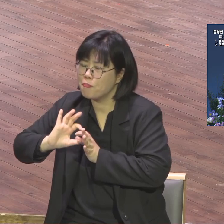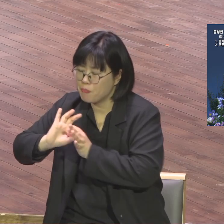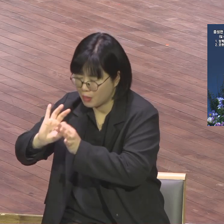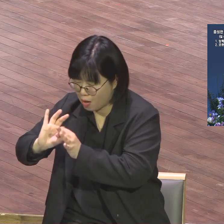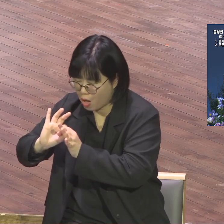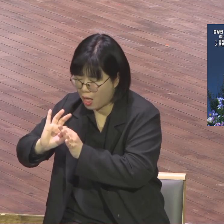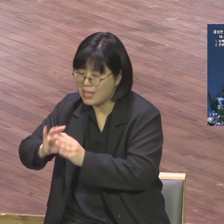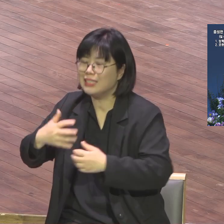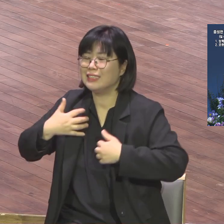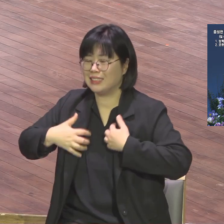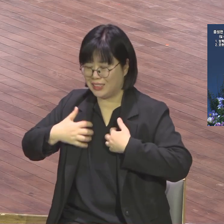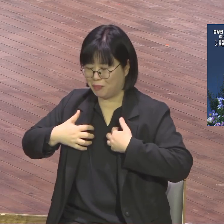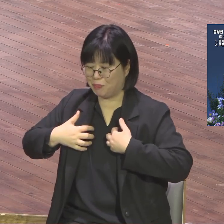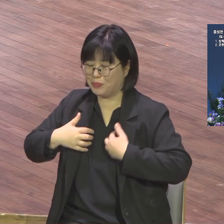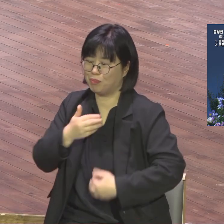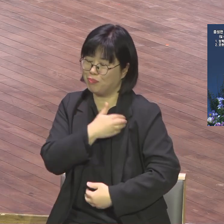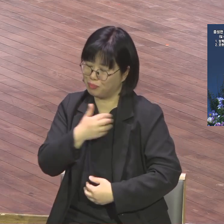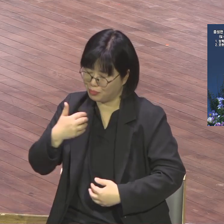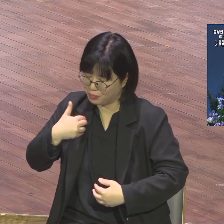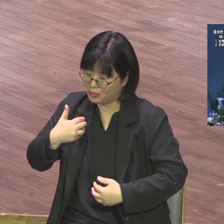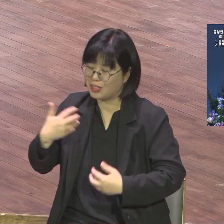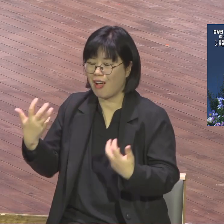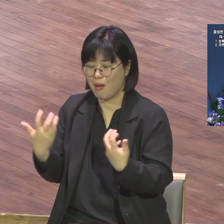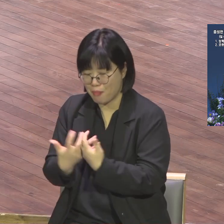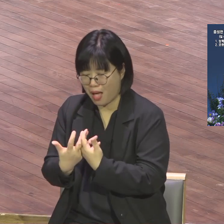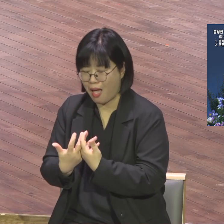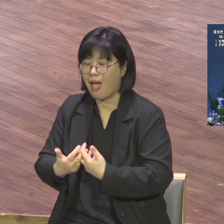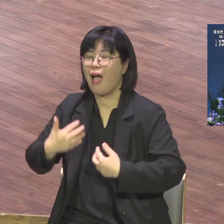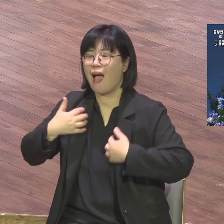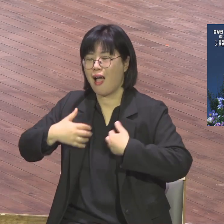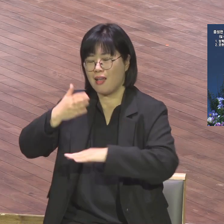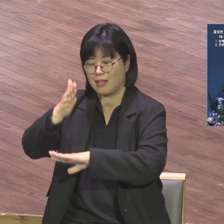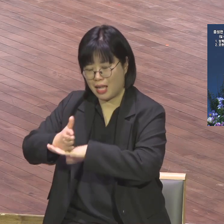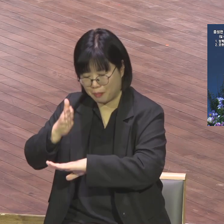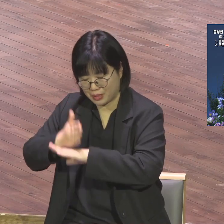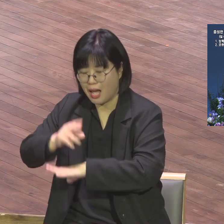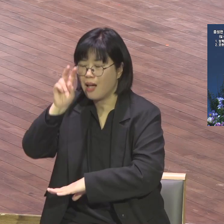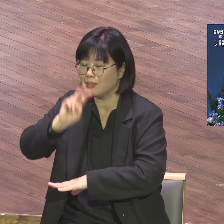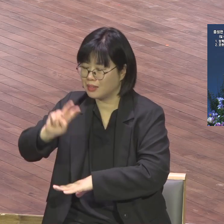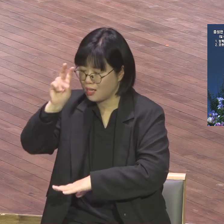풍성한 삶, 기쁨의 삶, 감사의 삶, 찬양의 삶을 살게 하여